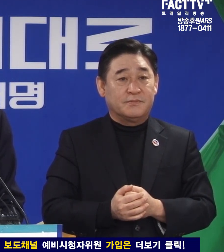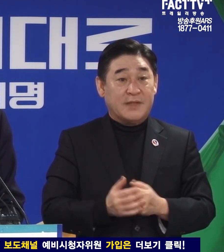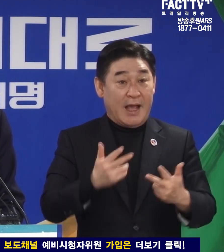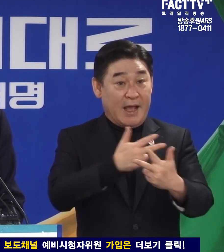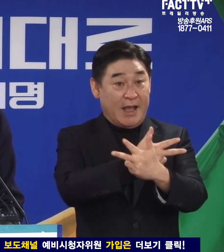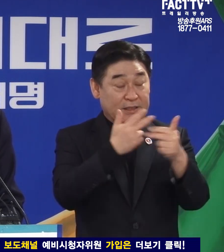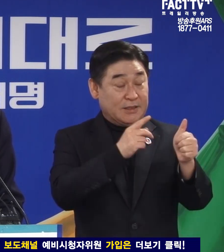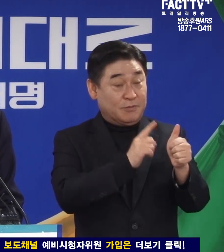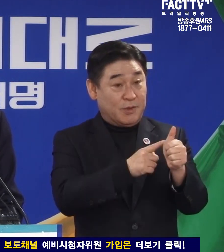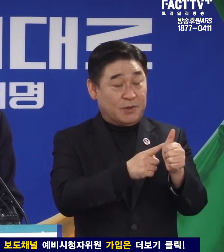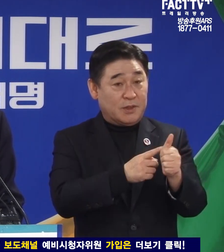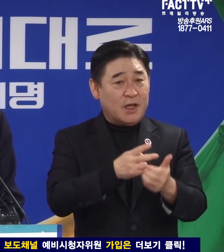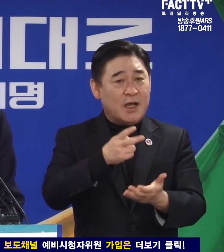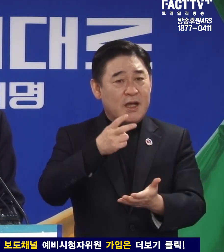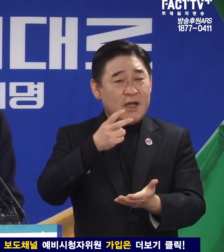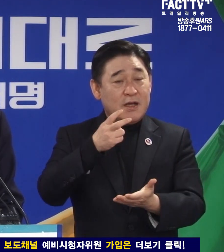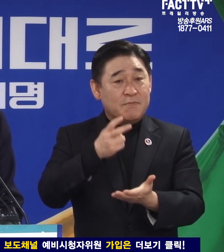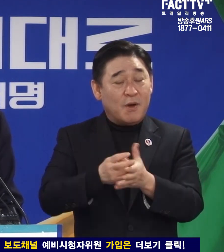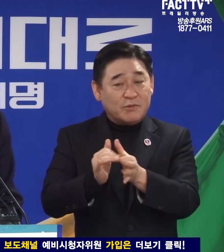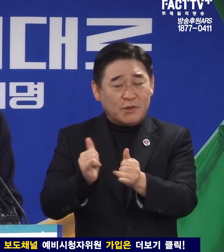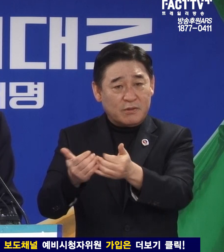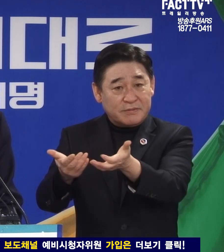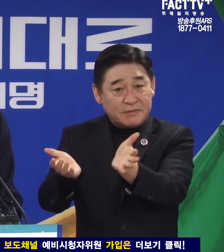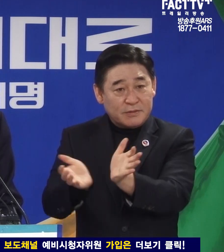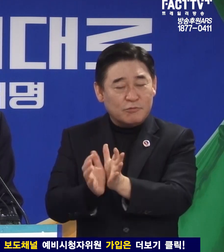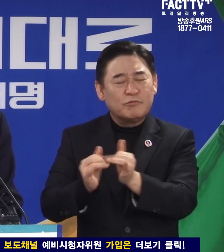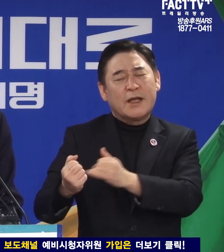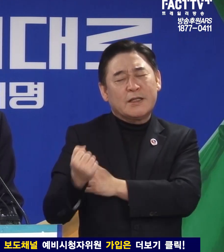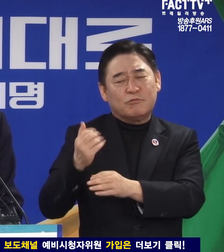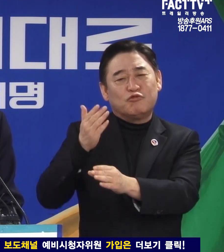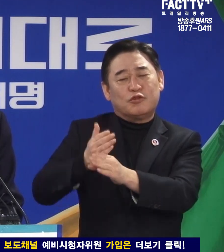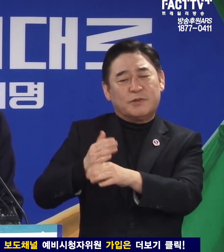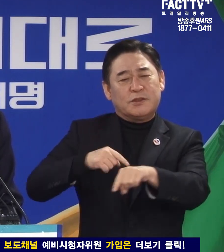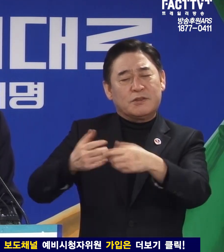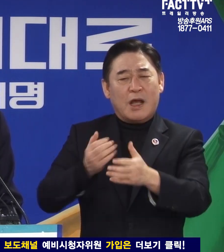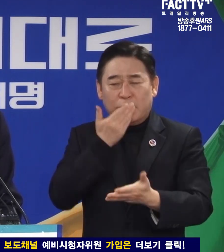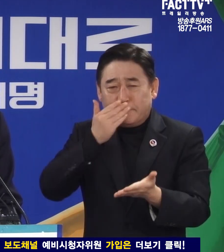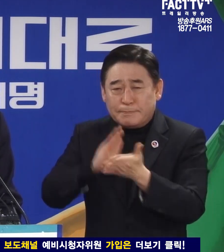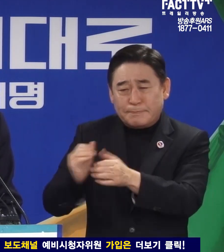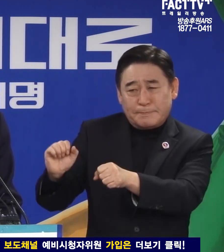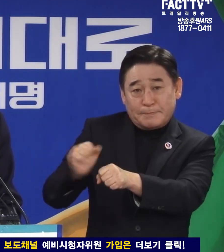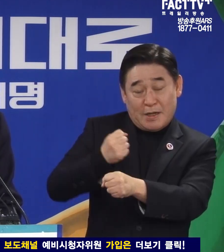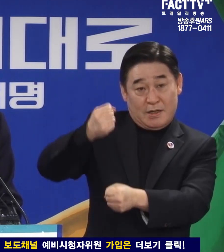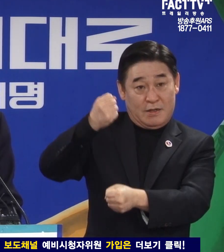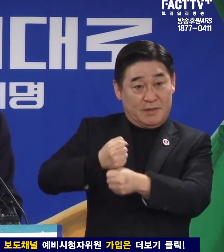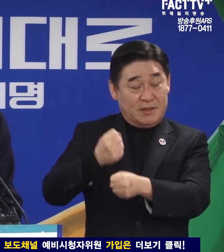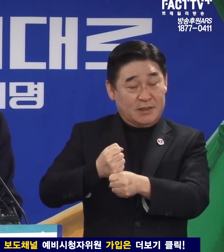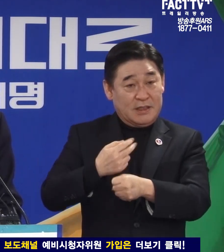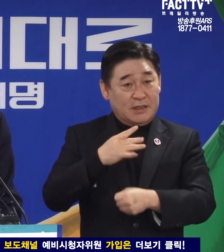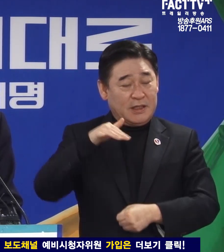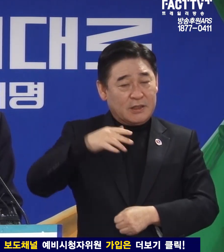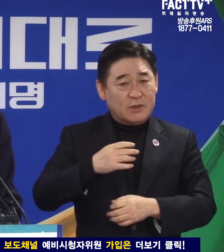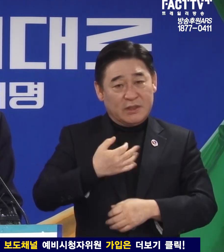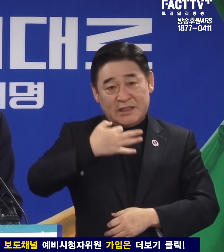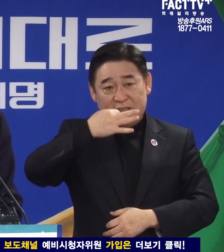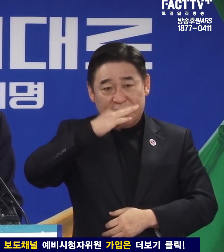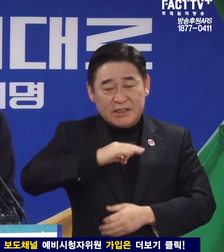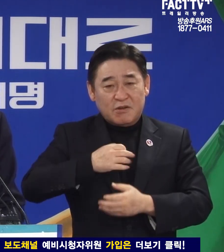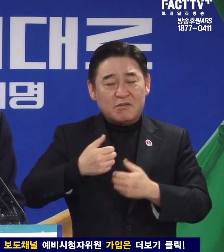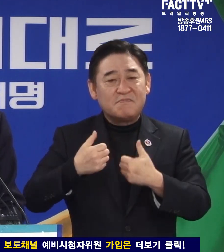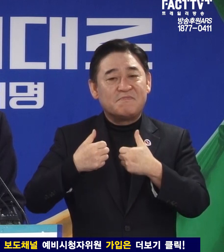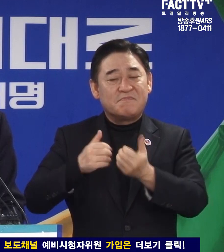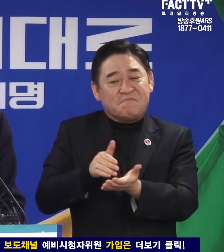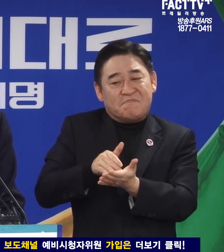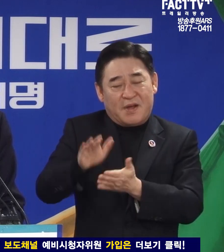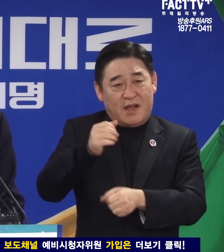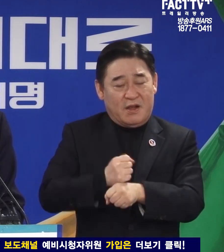이재명 후보는 법조 엘리트들과 국민의힘을 중심으로 한 정치권의 담합으로 만들어진 대장동 이권의 균열을 내고 오히려